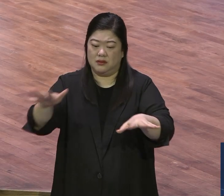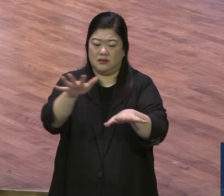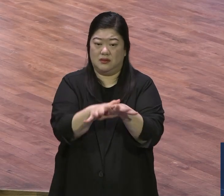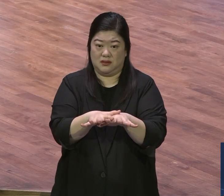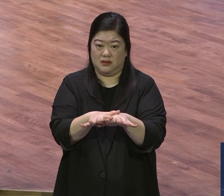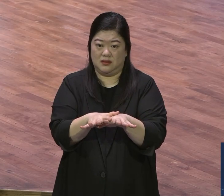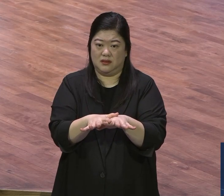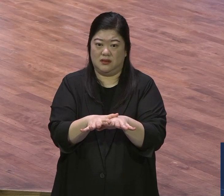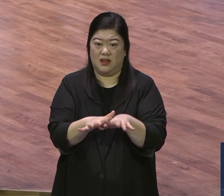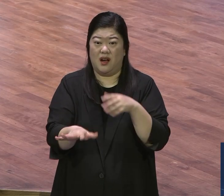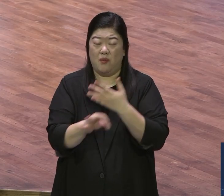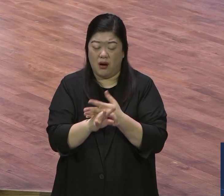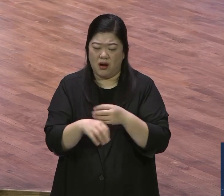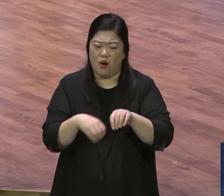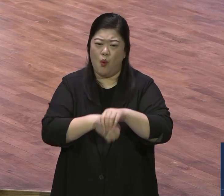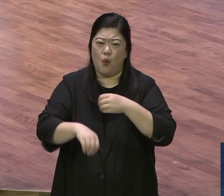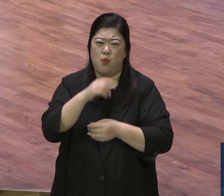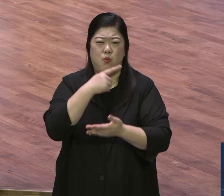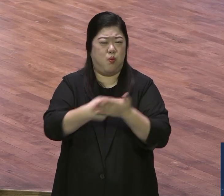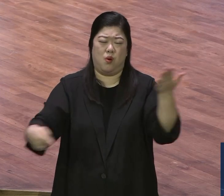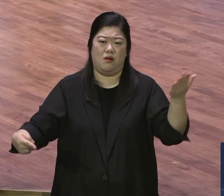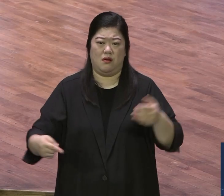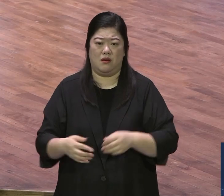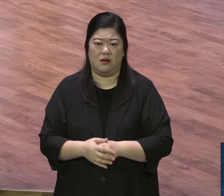복음을 말합니다. 복음. 참복음.